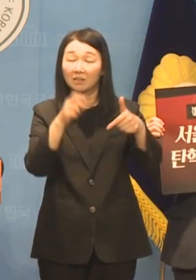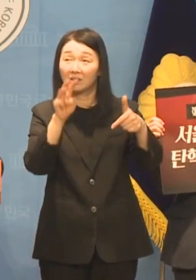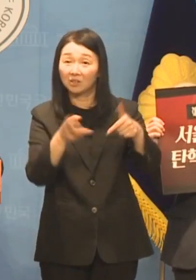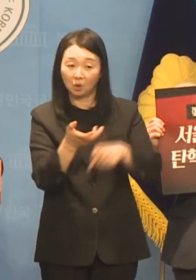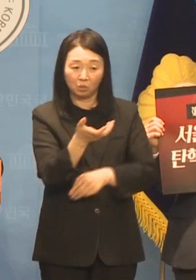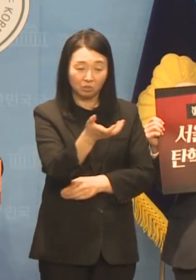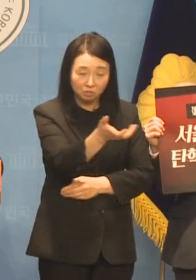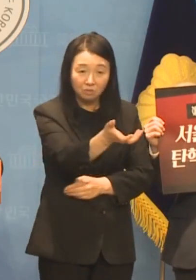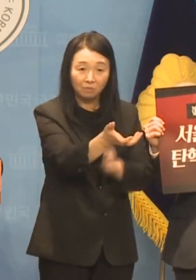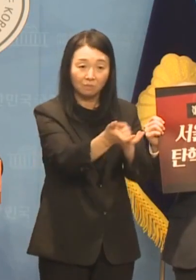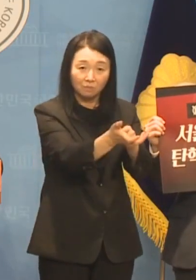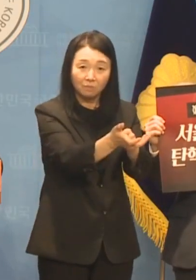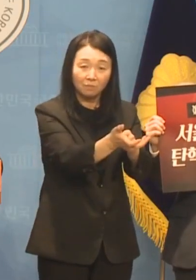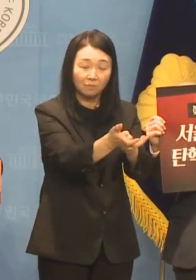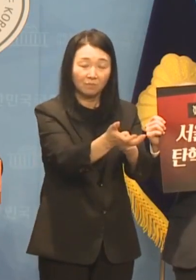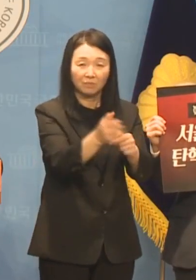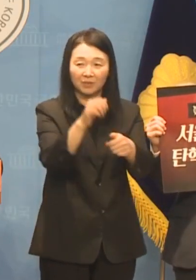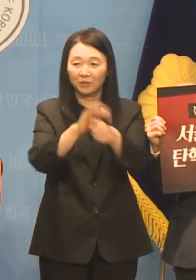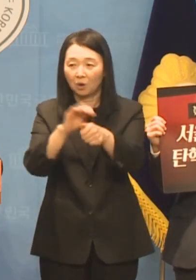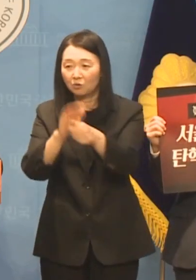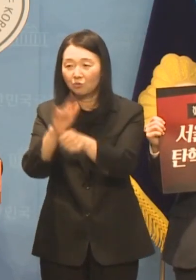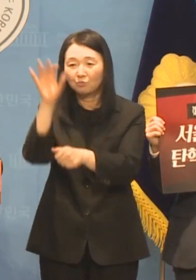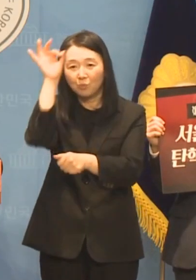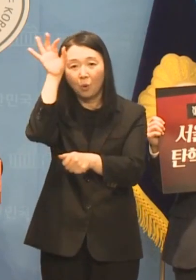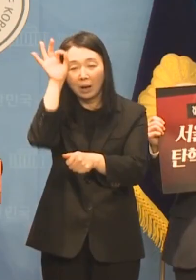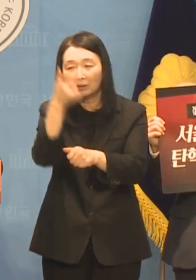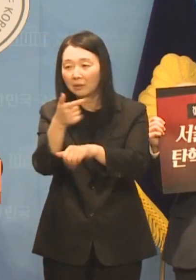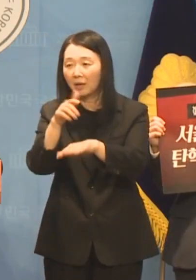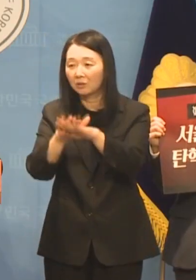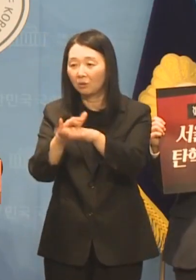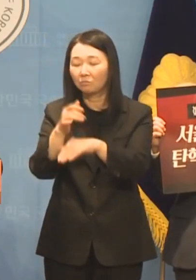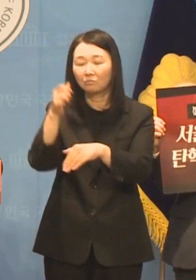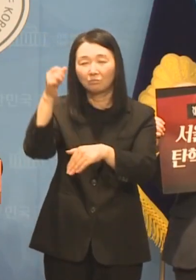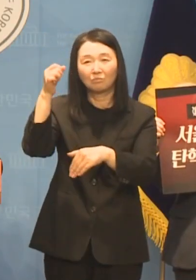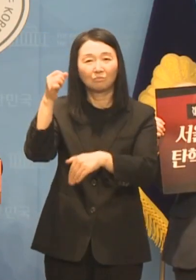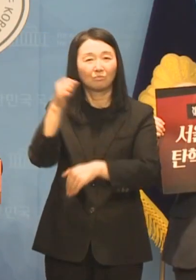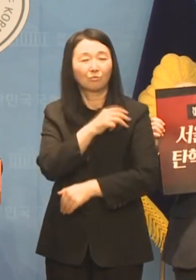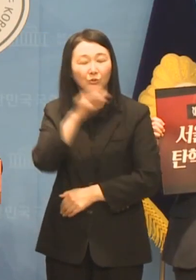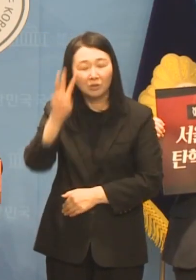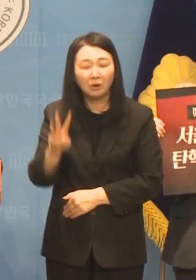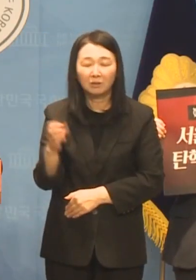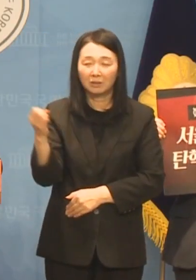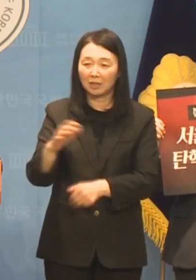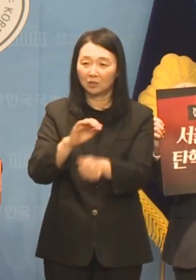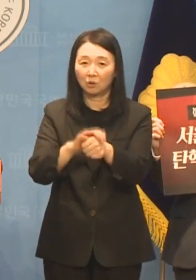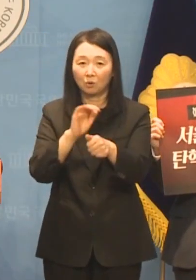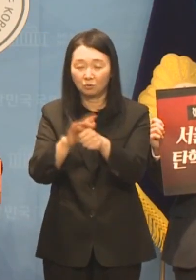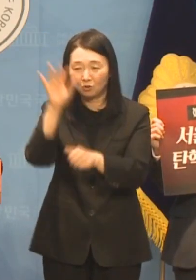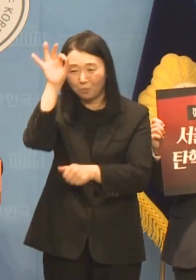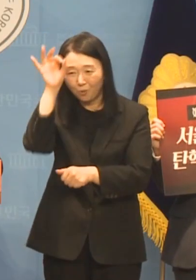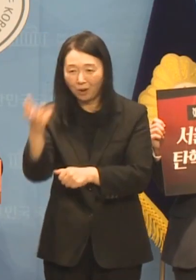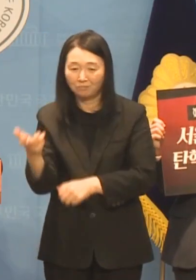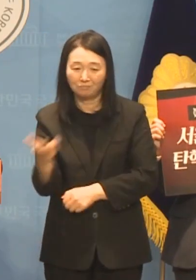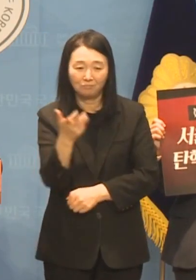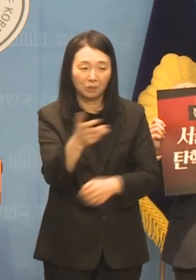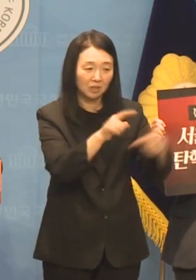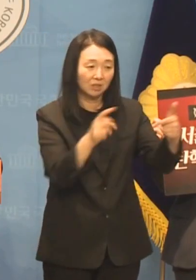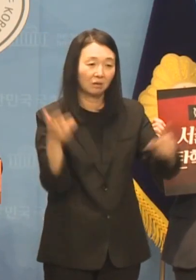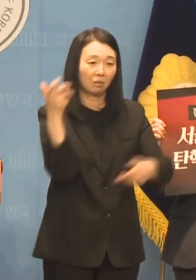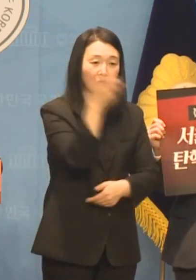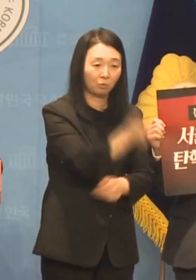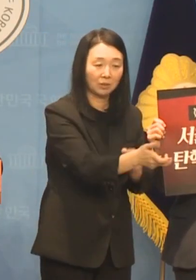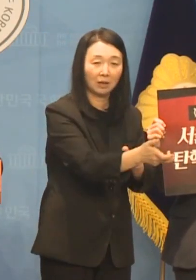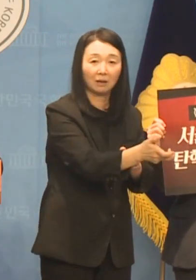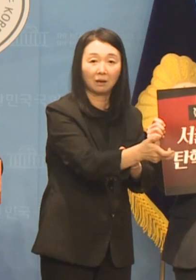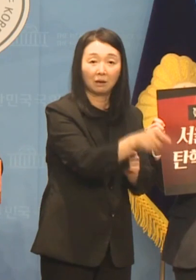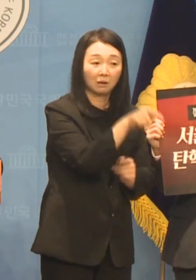향하는 투표지가 경주, 포항, 대전, 부천, 다시 경주, 부천, 포항을 거쳐 인천으로 갔다면